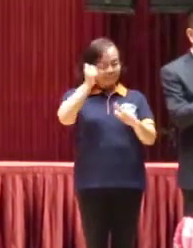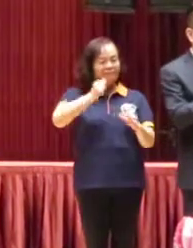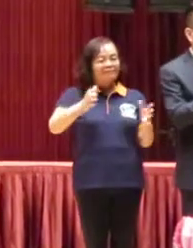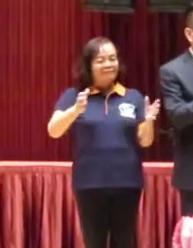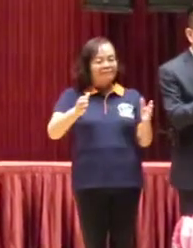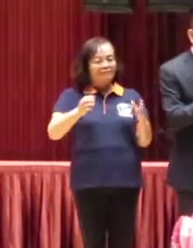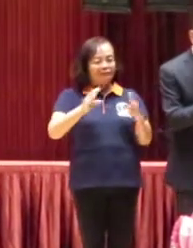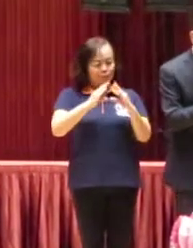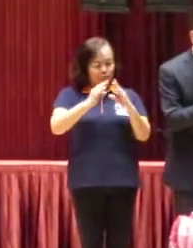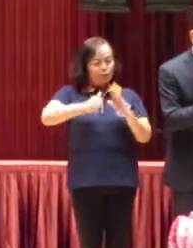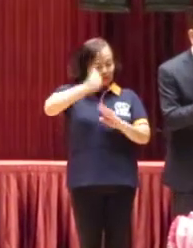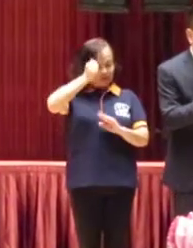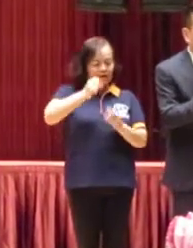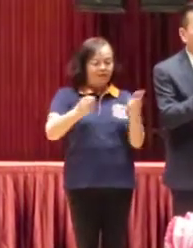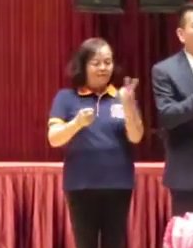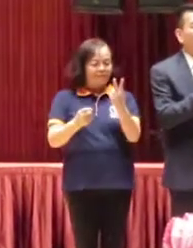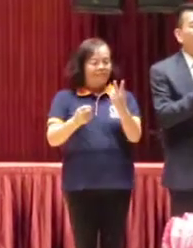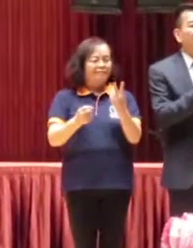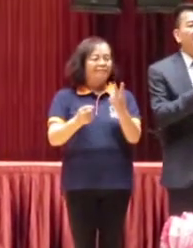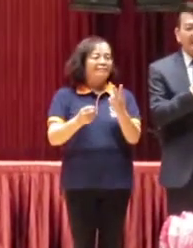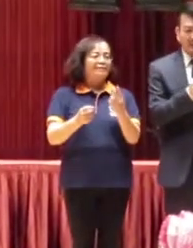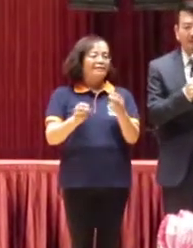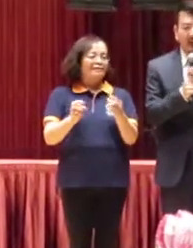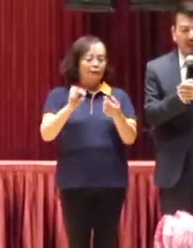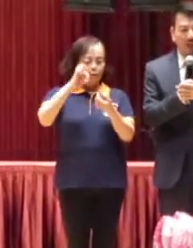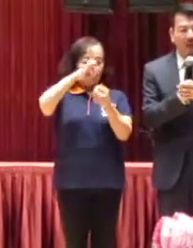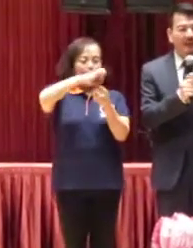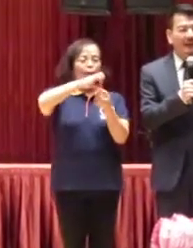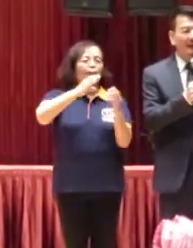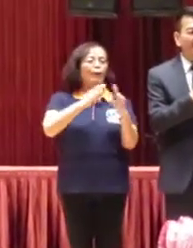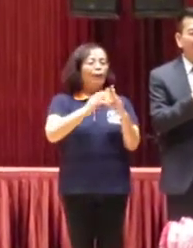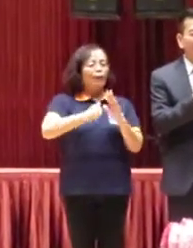局长哈，我们的社会局局长哈，吕局长会